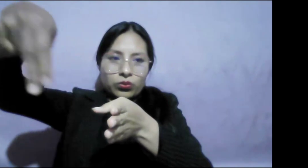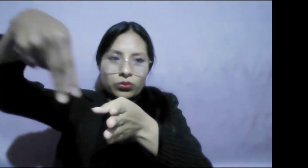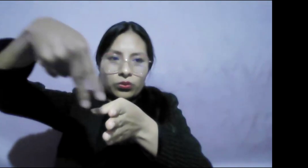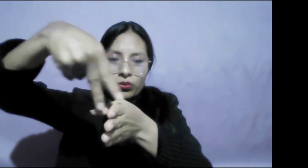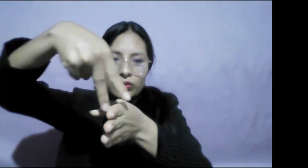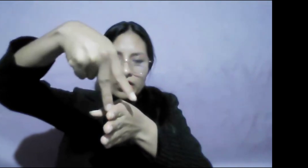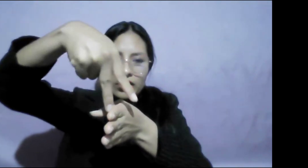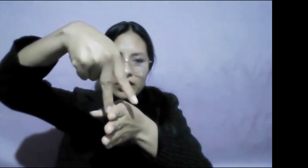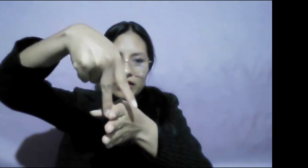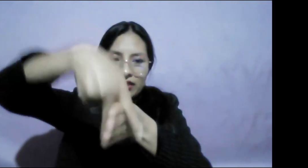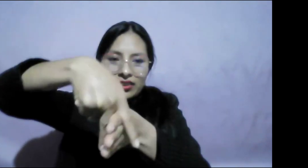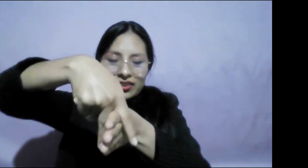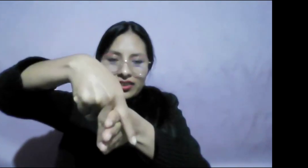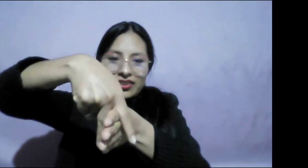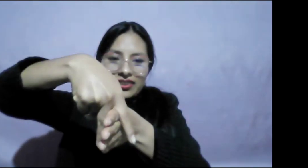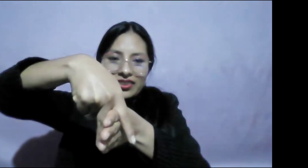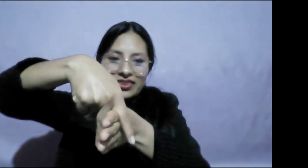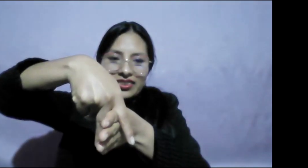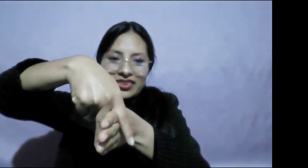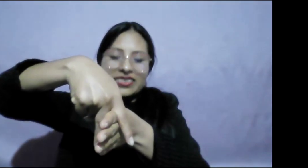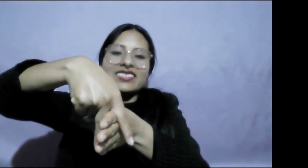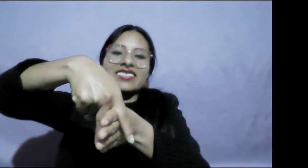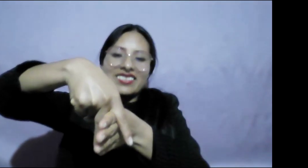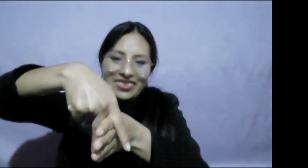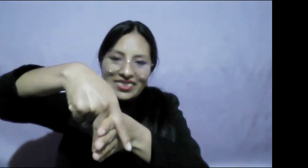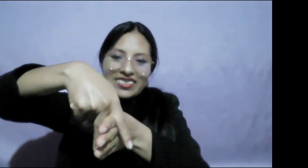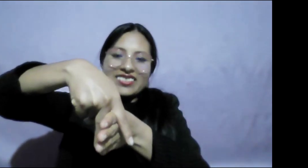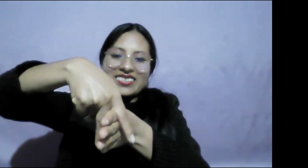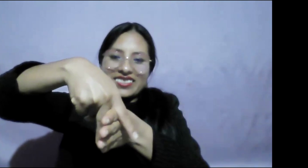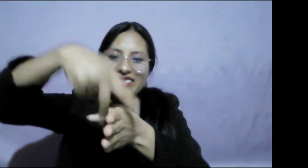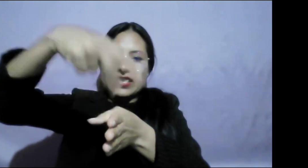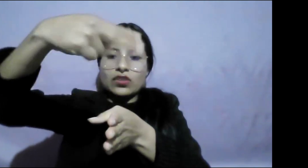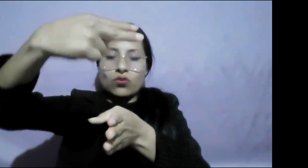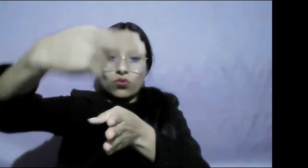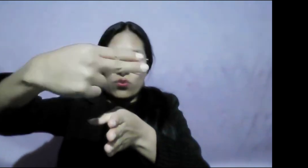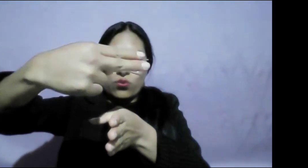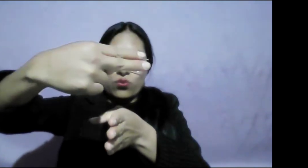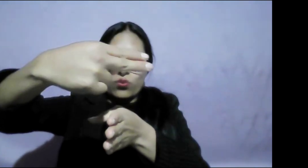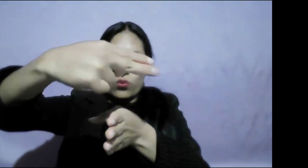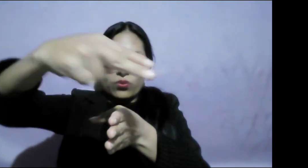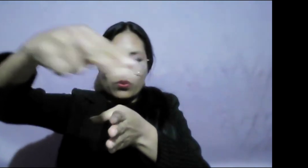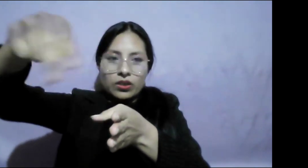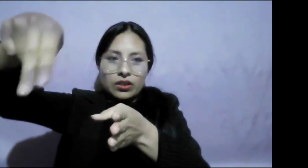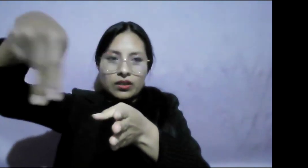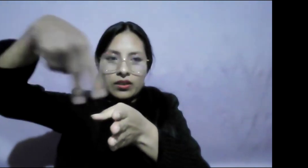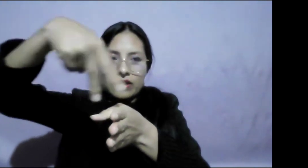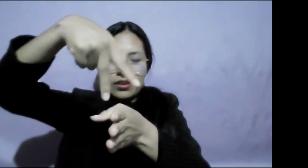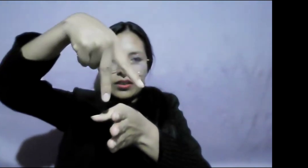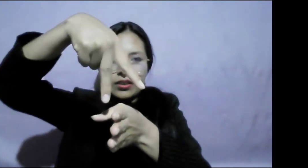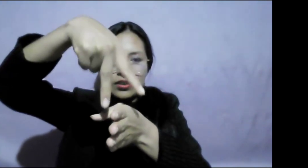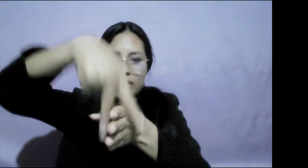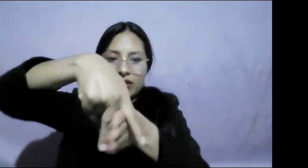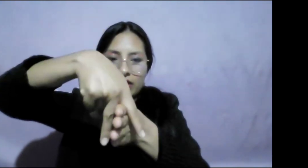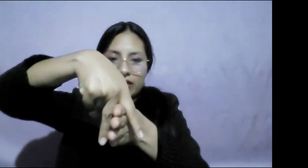de guaman no la H como un círculo y llegas a al a